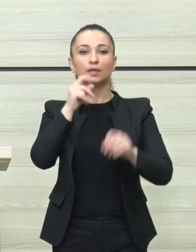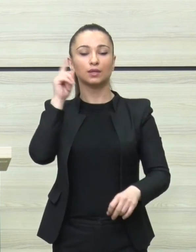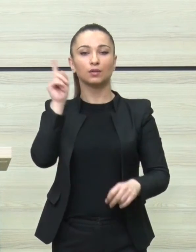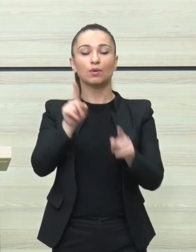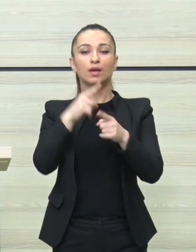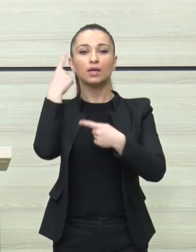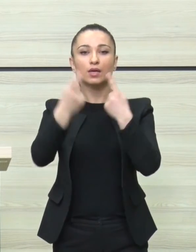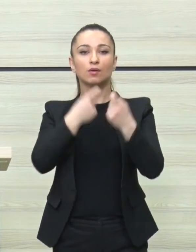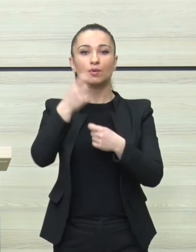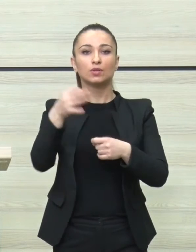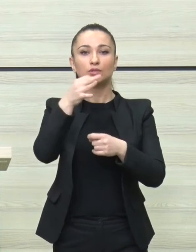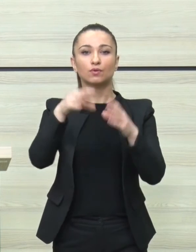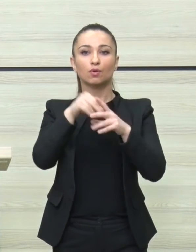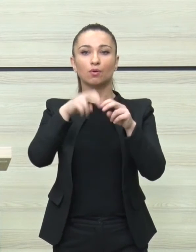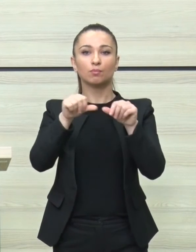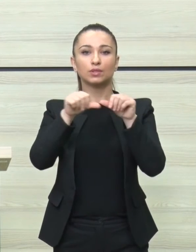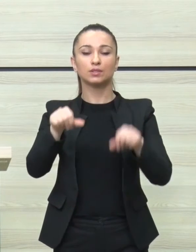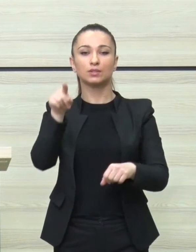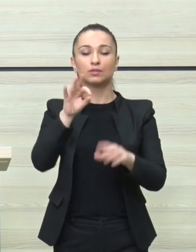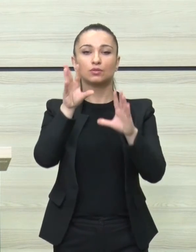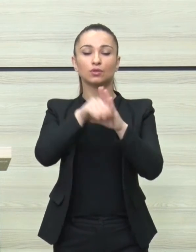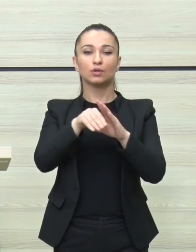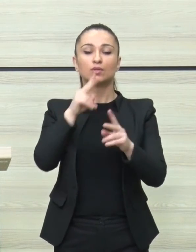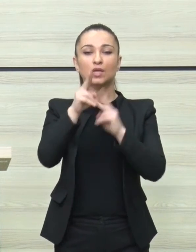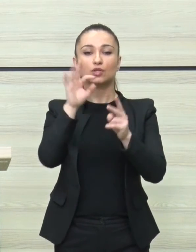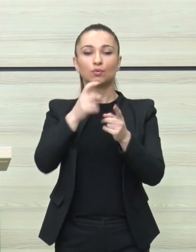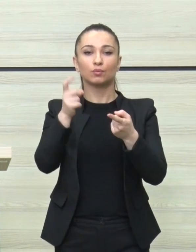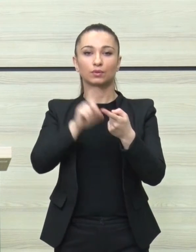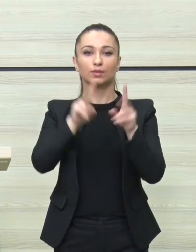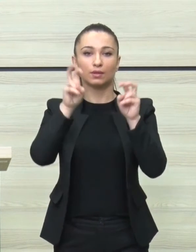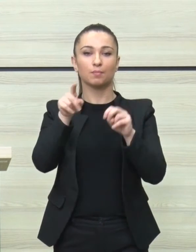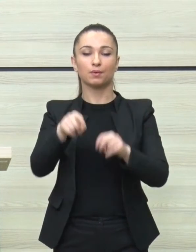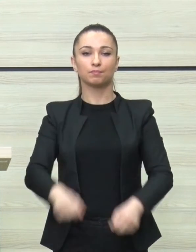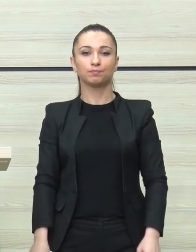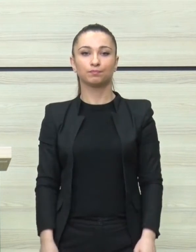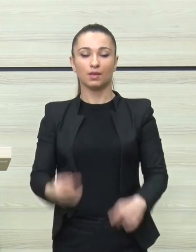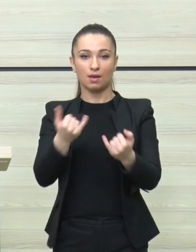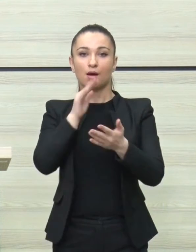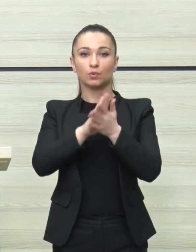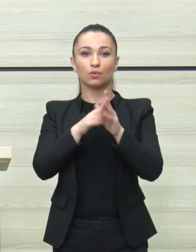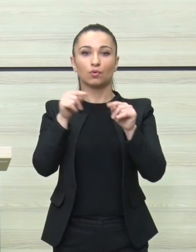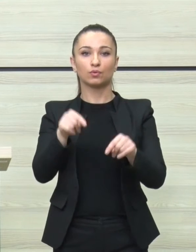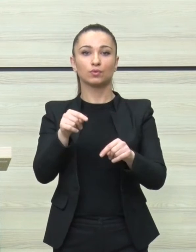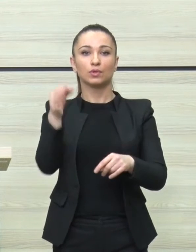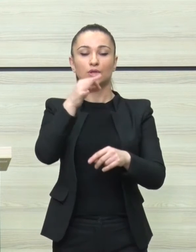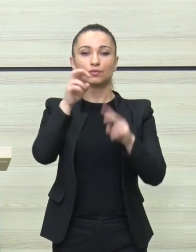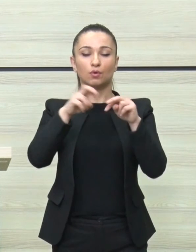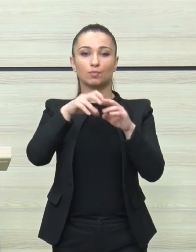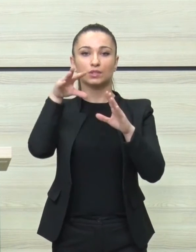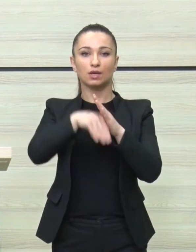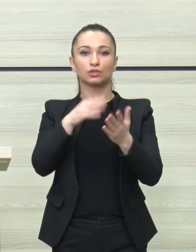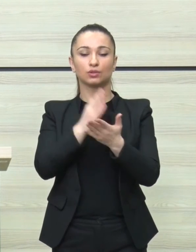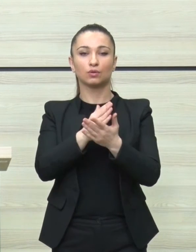წარმოგიდგინოთ ინფორმაცია საოლქო საარჩევნო კომისიებში შესული საჩივრების შესახებ. ამ დროისათვის საოლქო